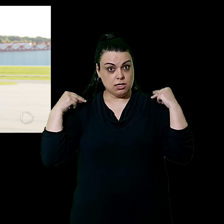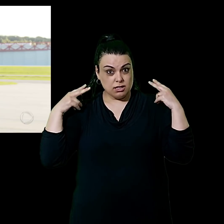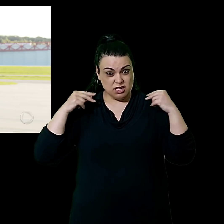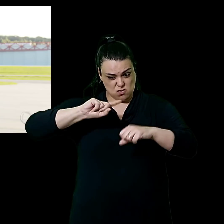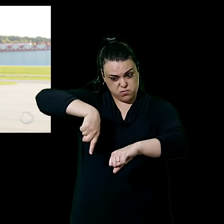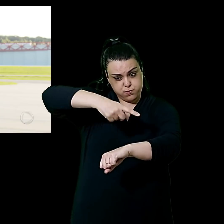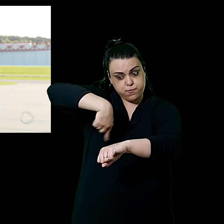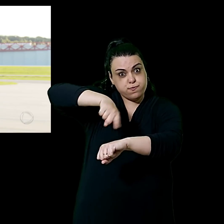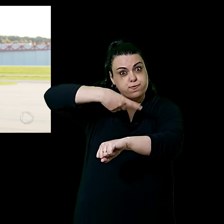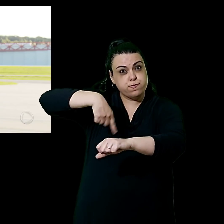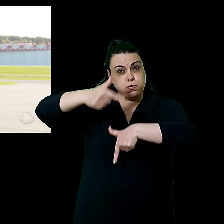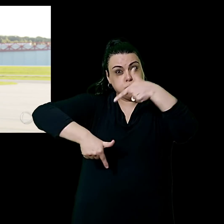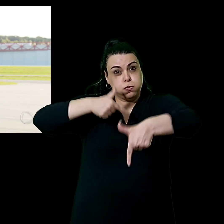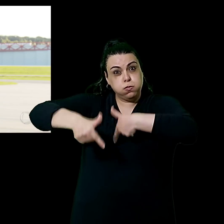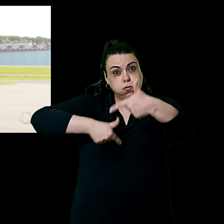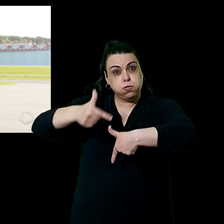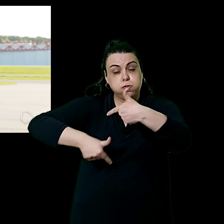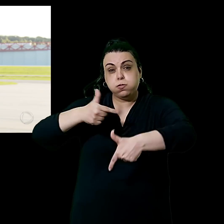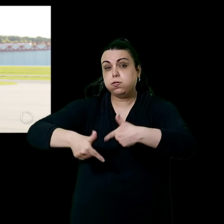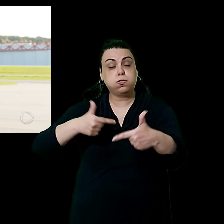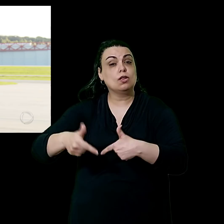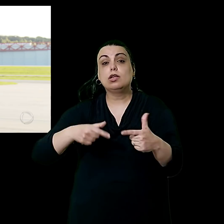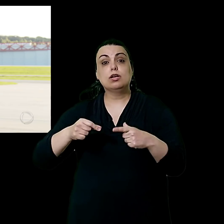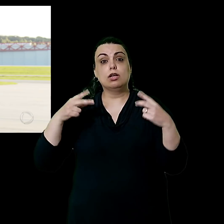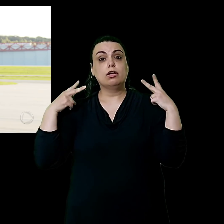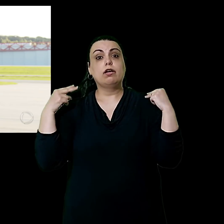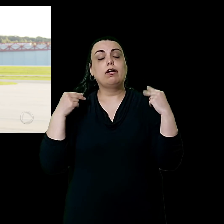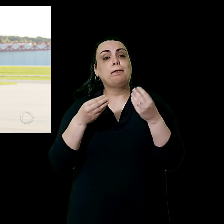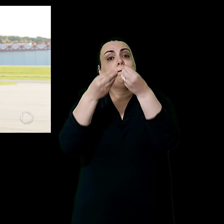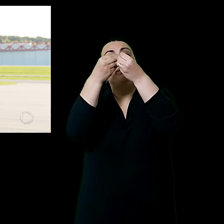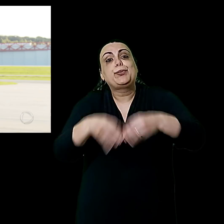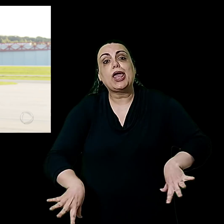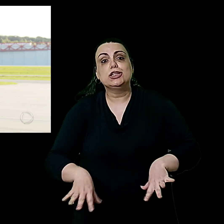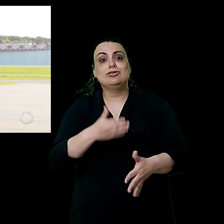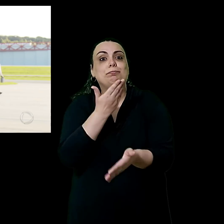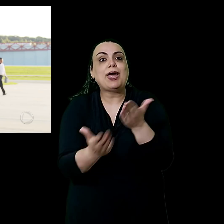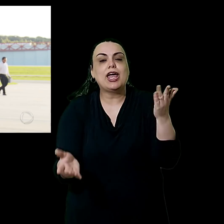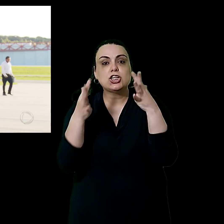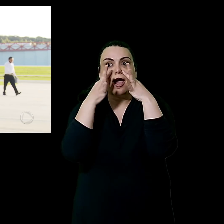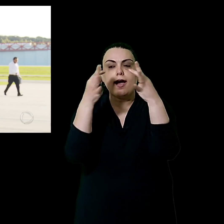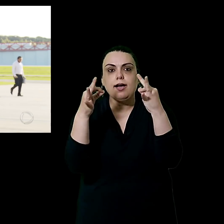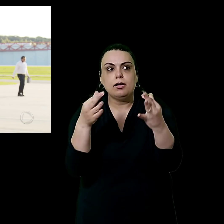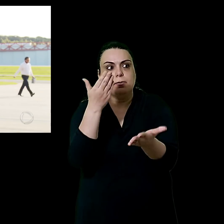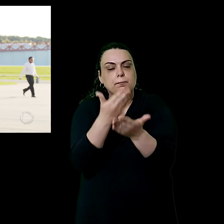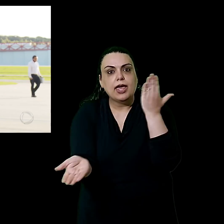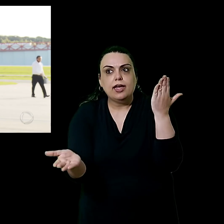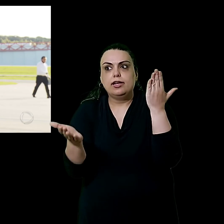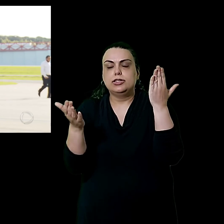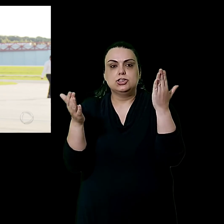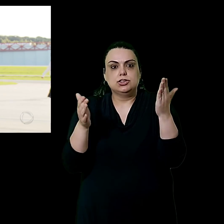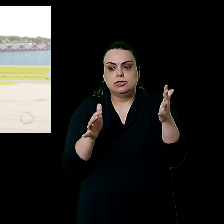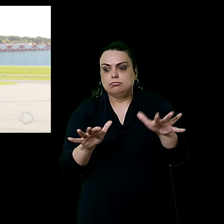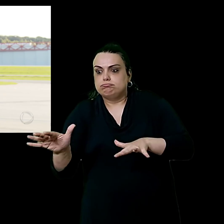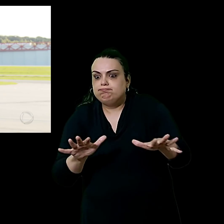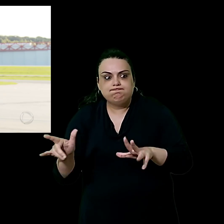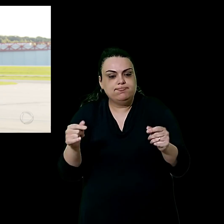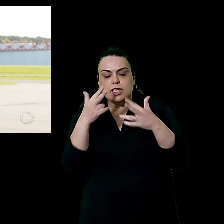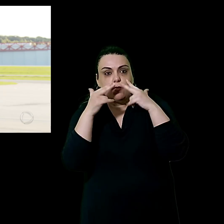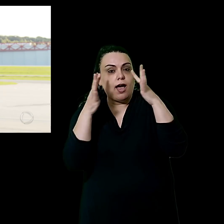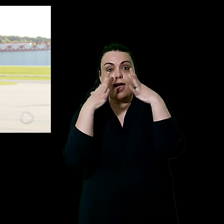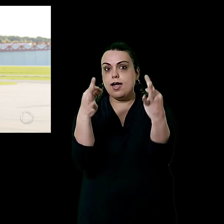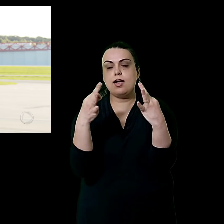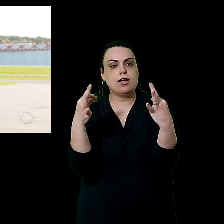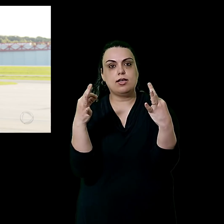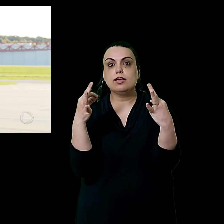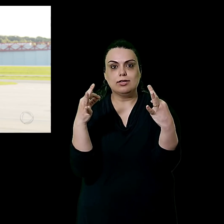jornada de trabalho, ele com certeza ele reduz os reflexos e vamos dizer assim, a aptidão do aviador. Então, esse é um